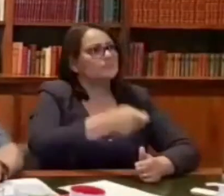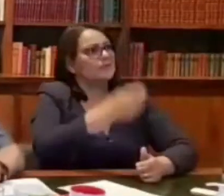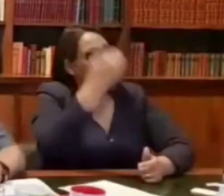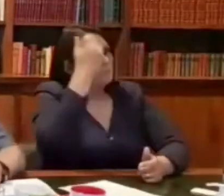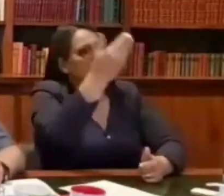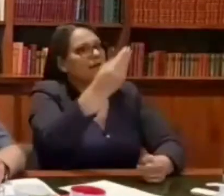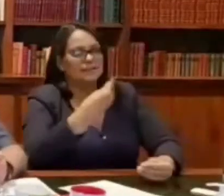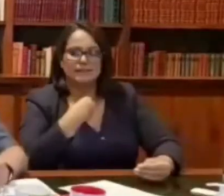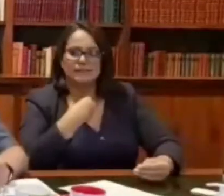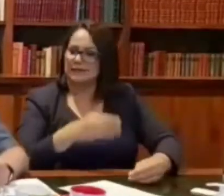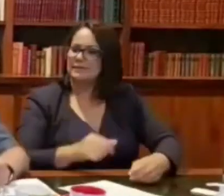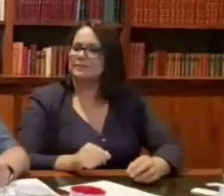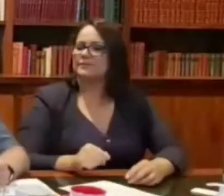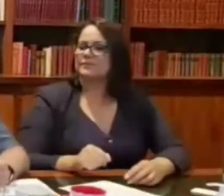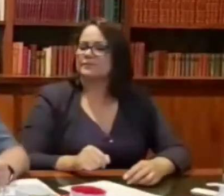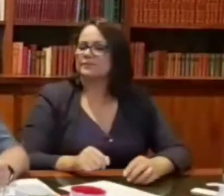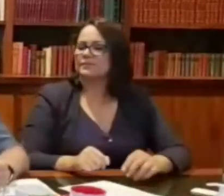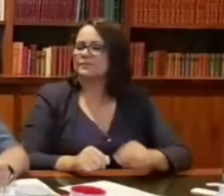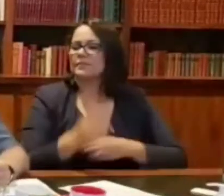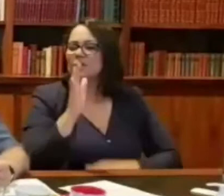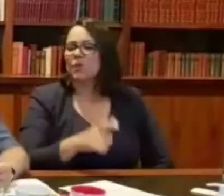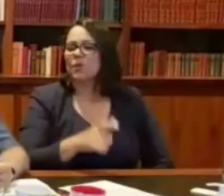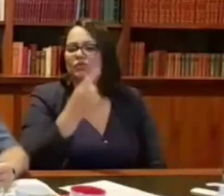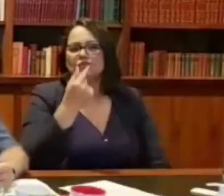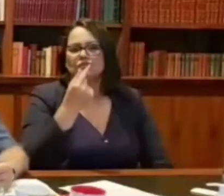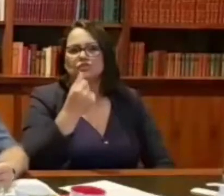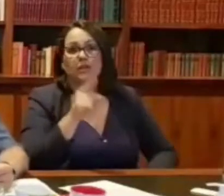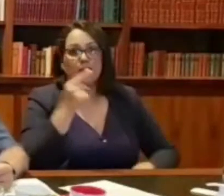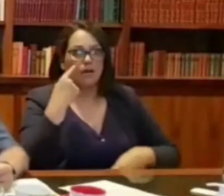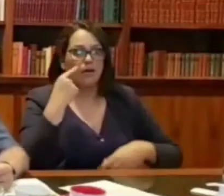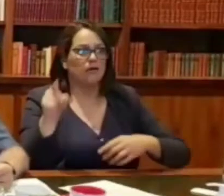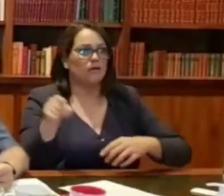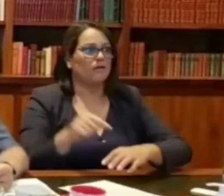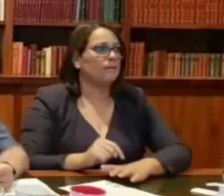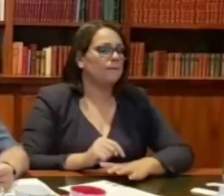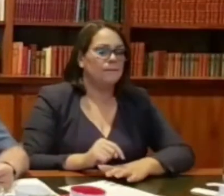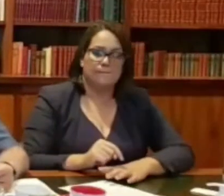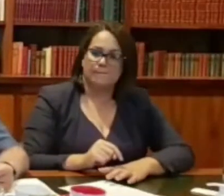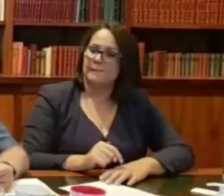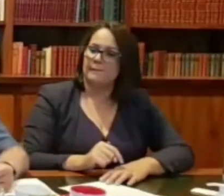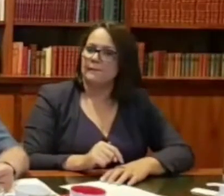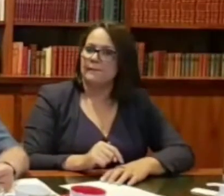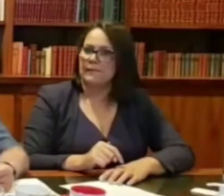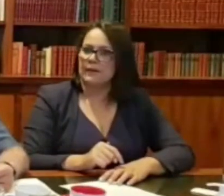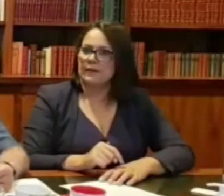para onde é que foi fosse recurso então aqui ó